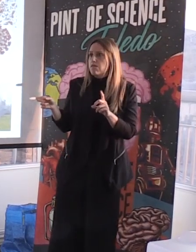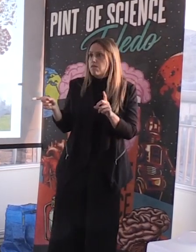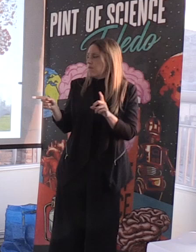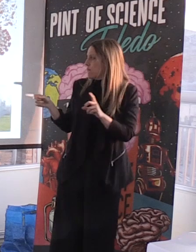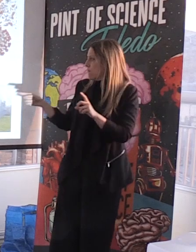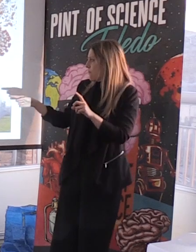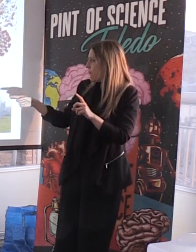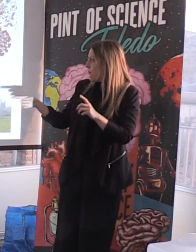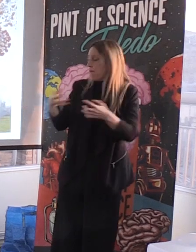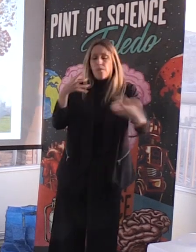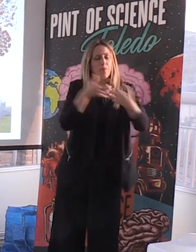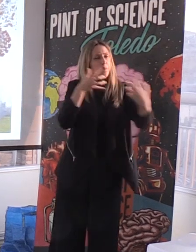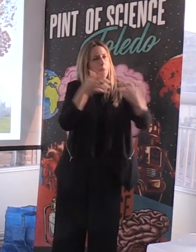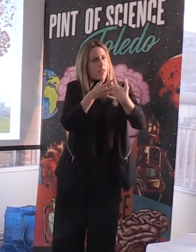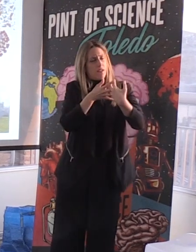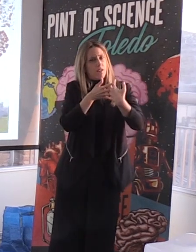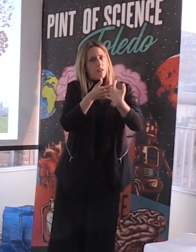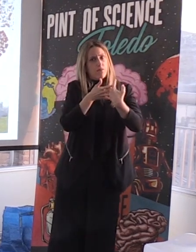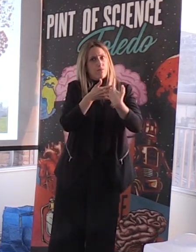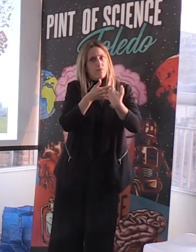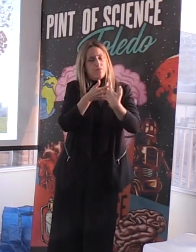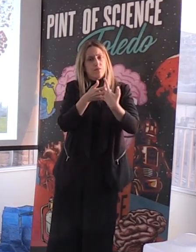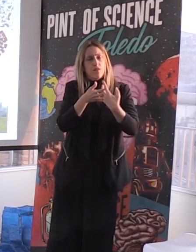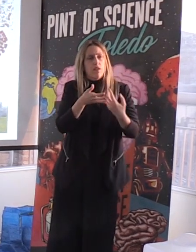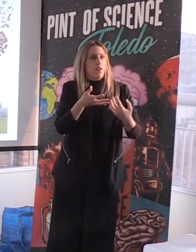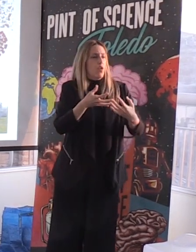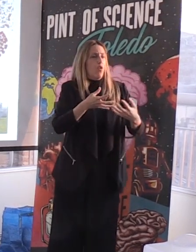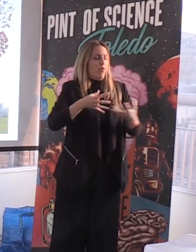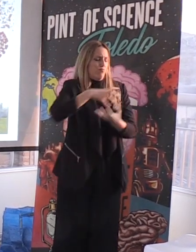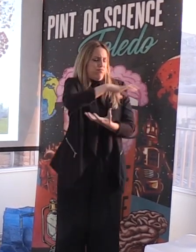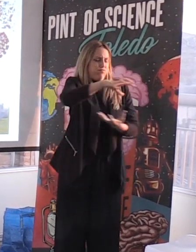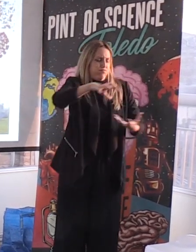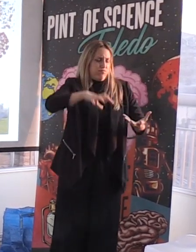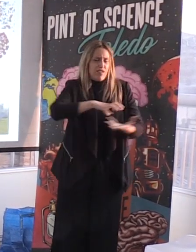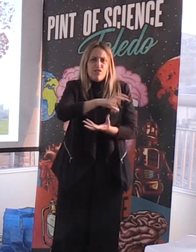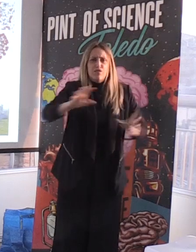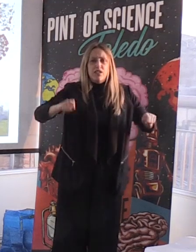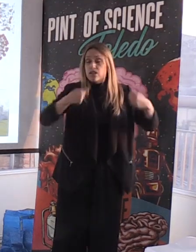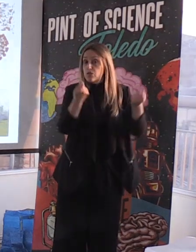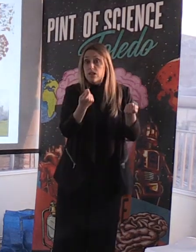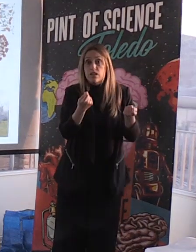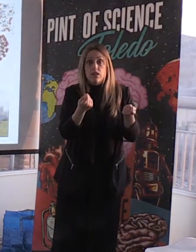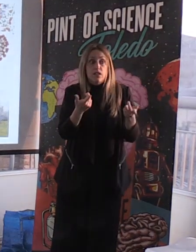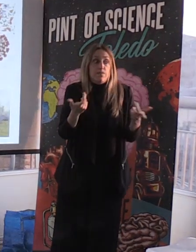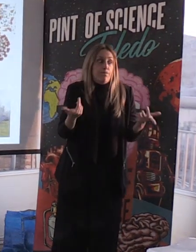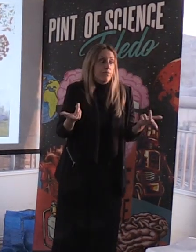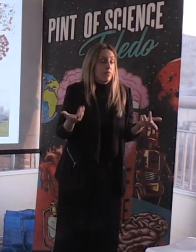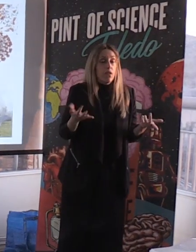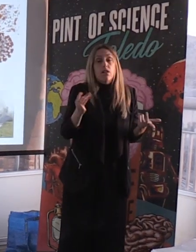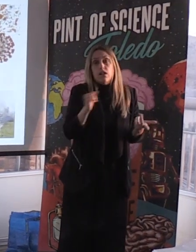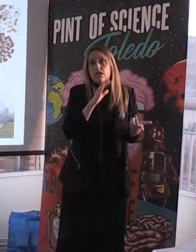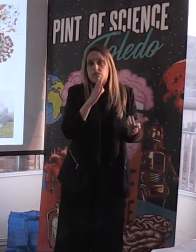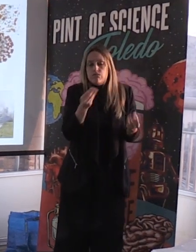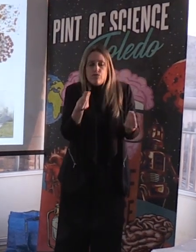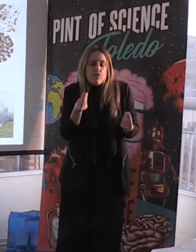personal o de guerra. Tenemos catástrofes naturales, hay muchas razones por qué realmente vamos a